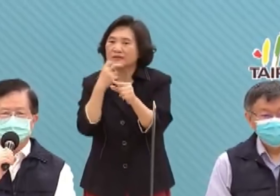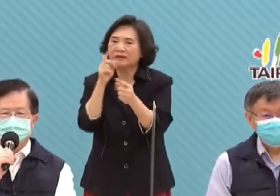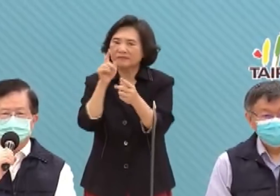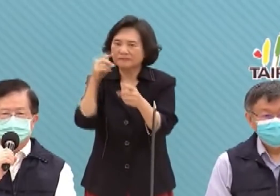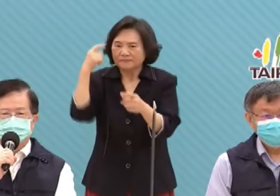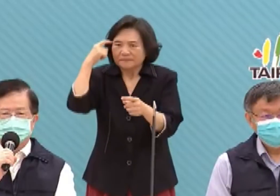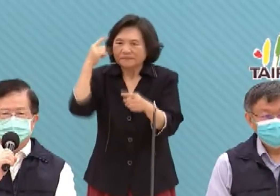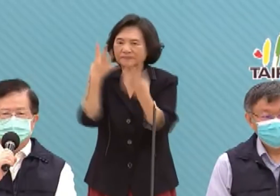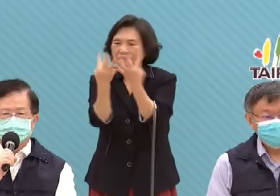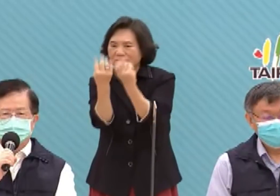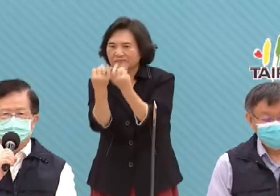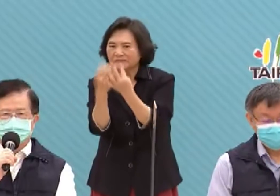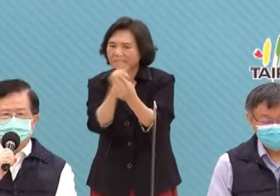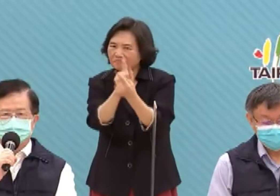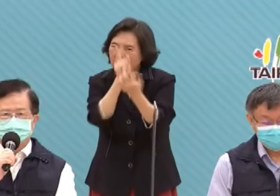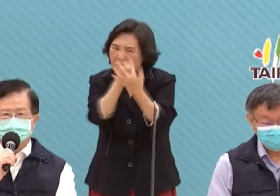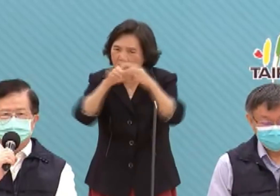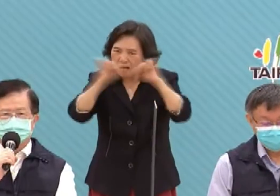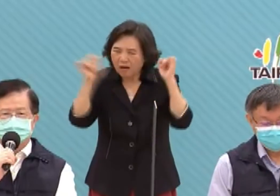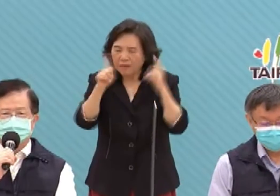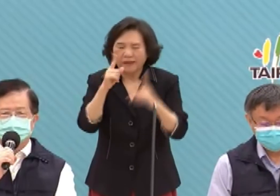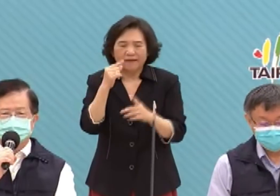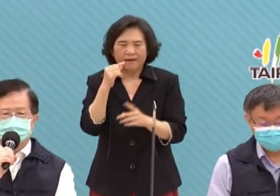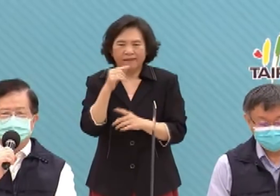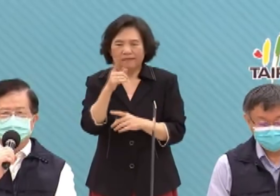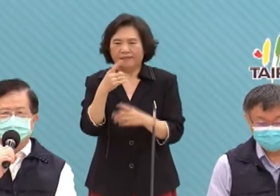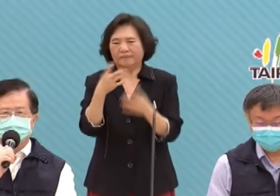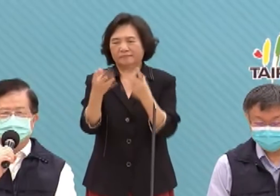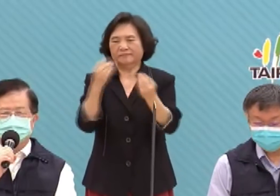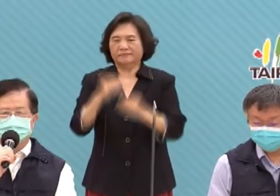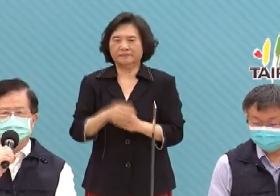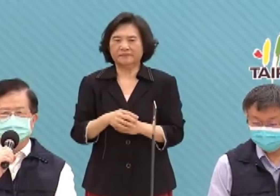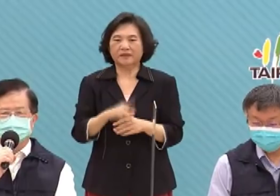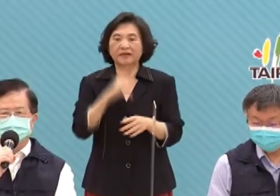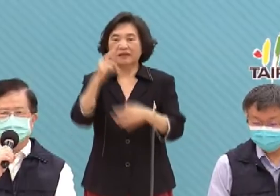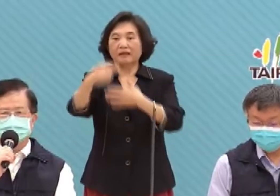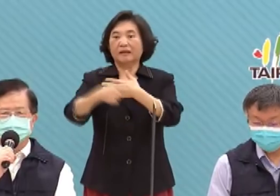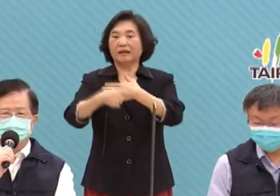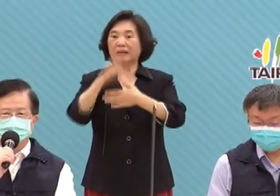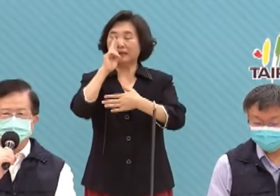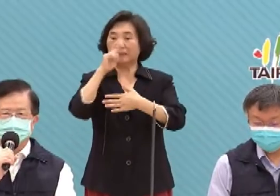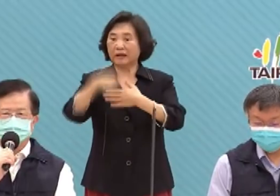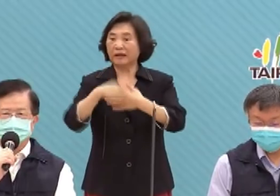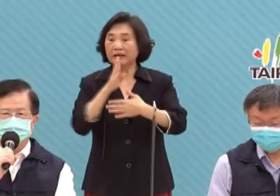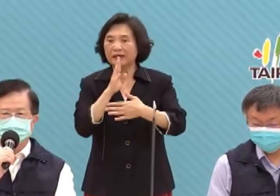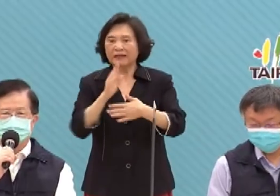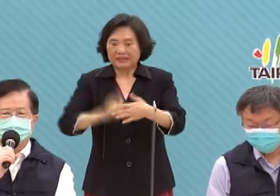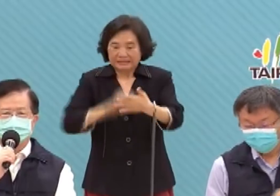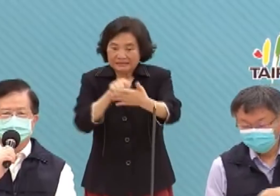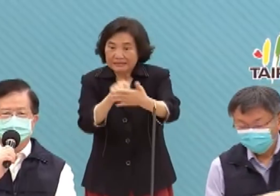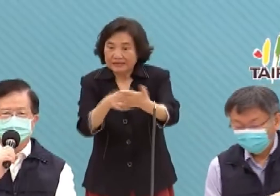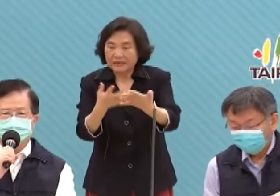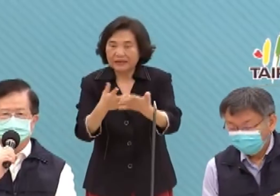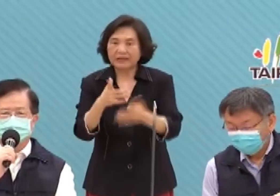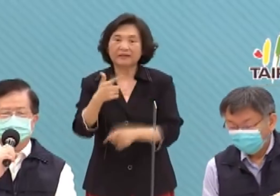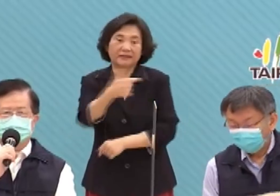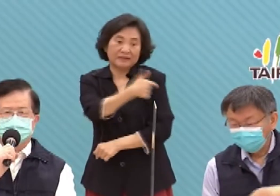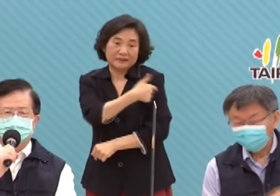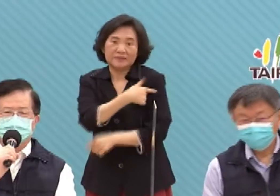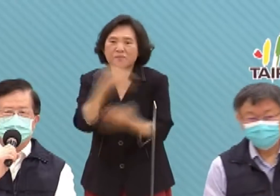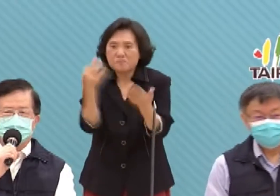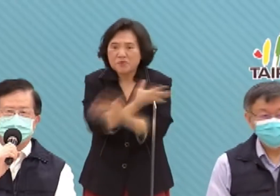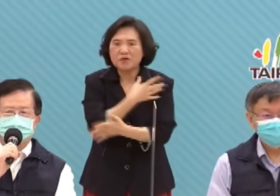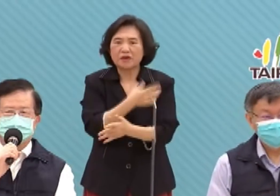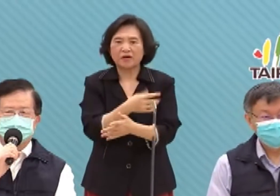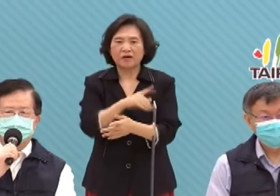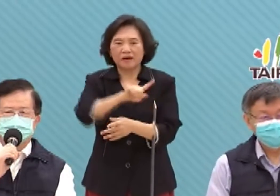哦，要不能单看表面的一个数字。其实大家都知道疫苗都不够打，